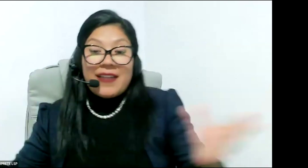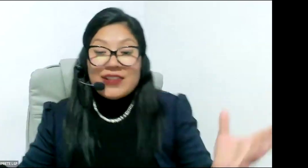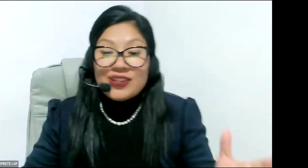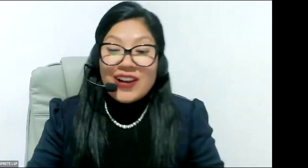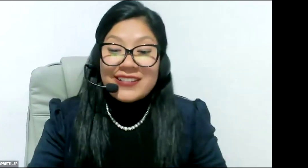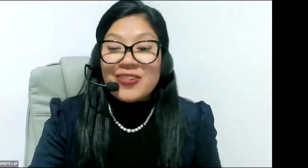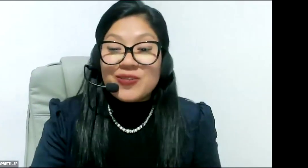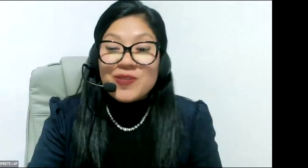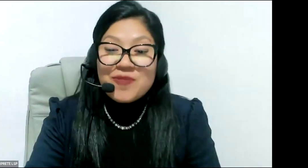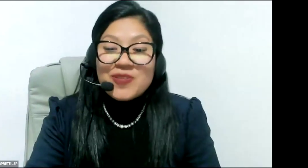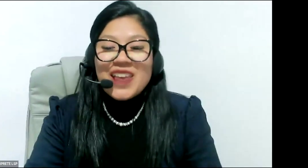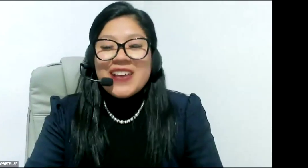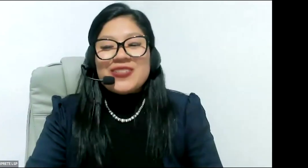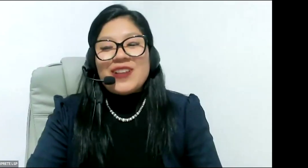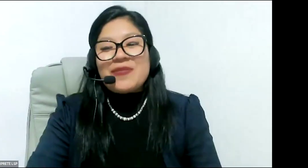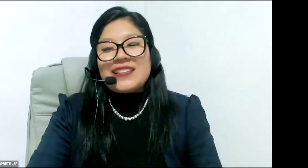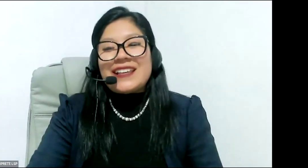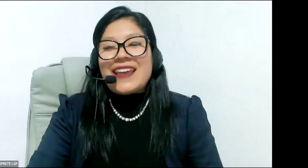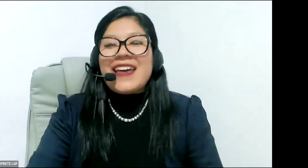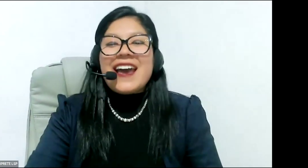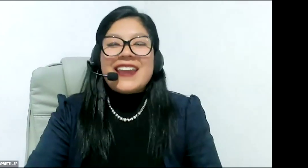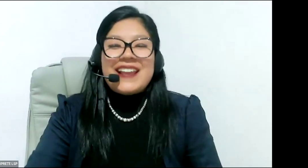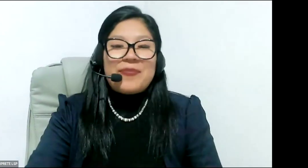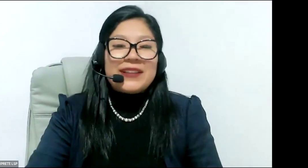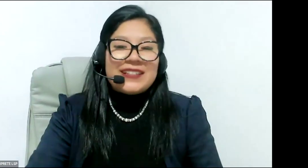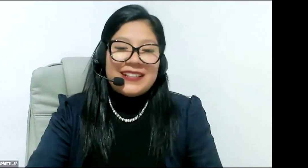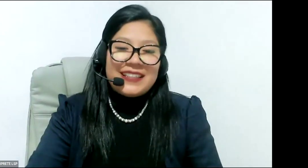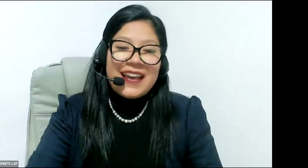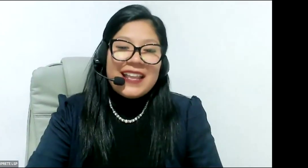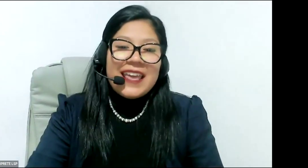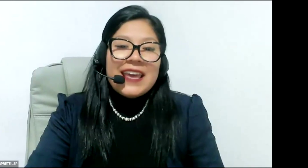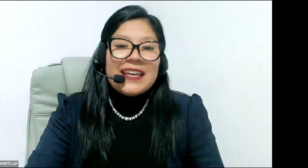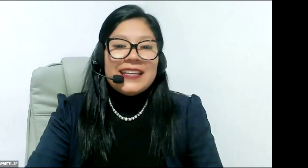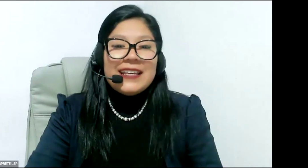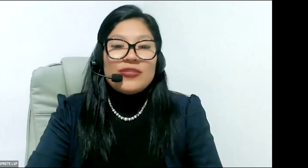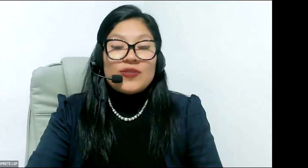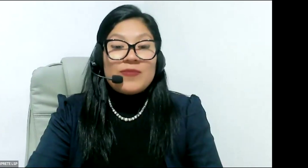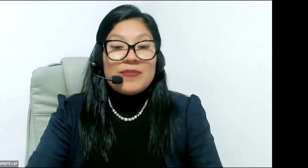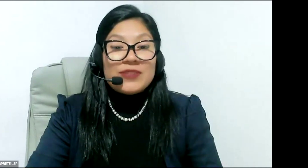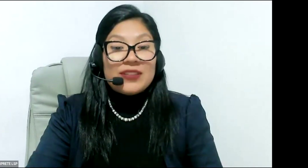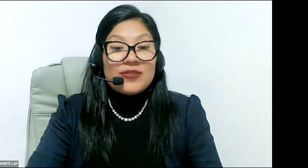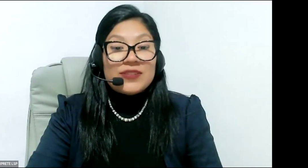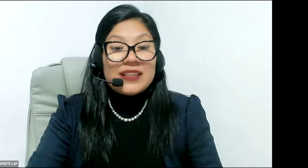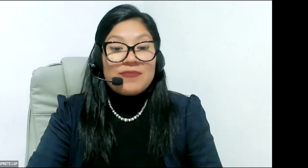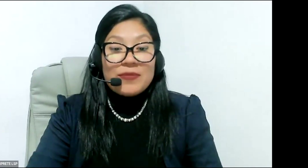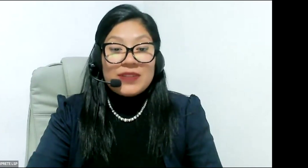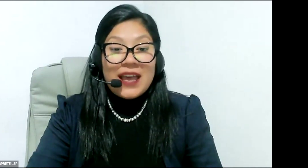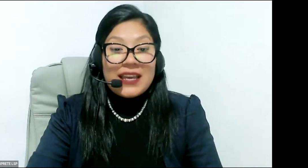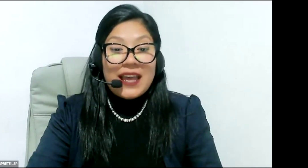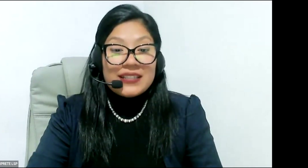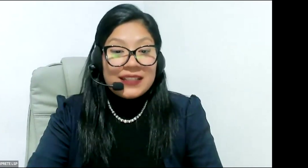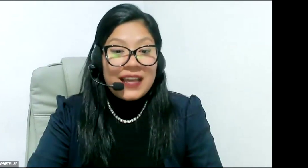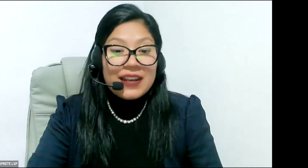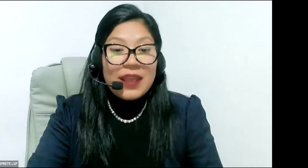puede ir la grabación hacia los grupos solamente se queda en la parte central y nos vemos entonces vamos